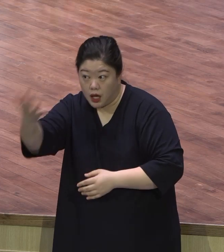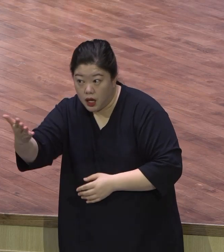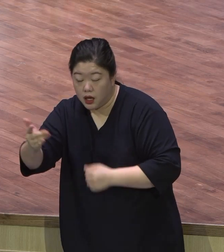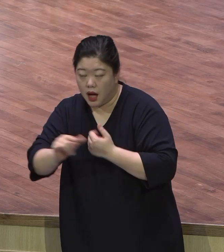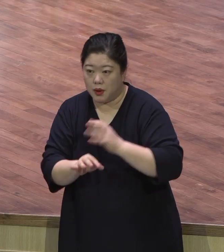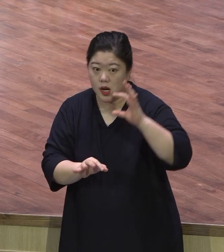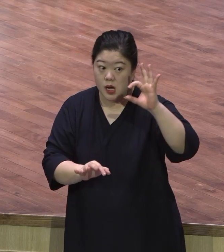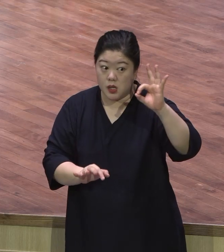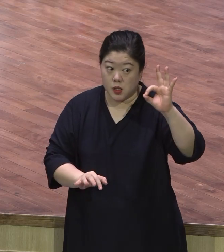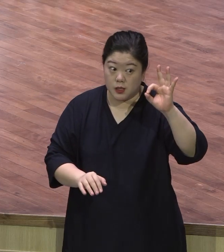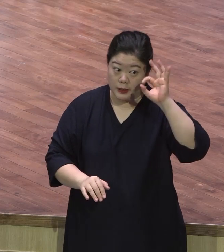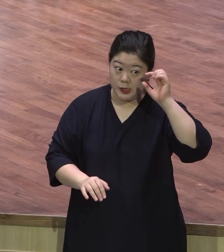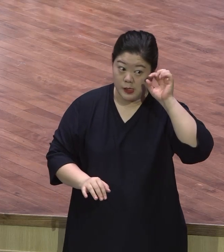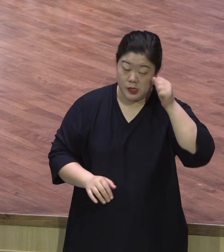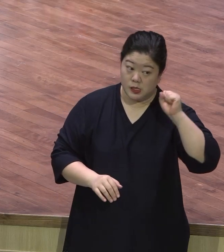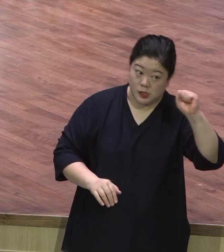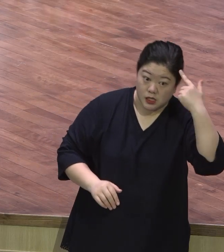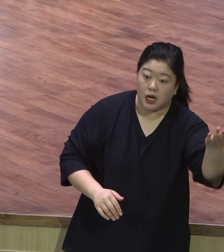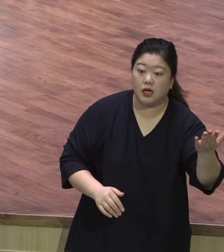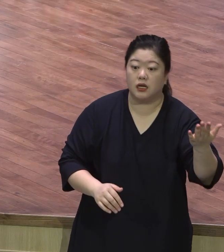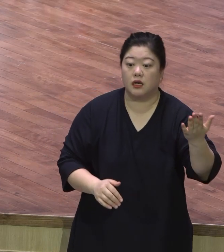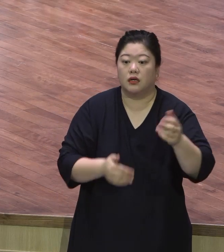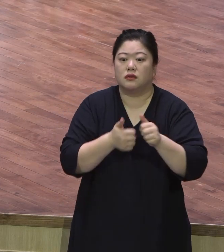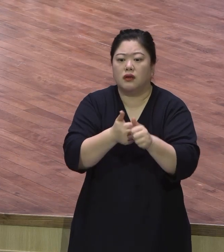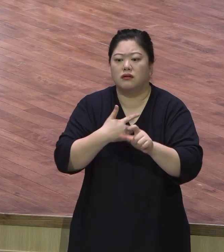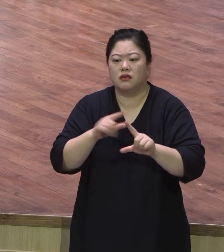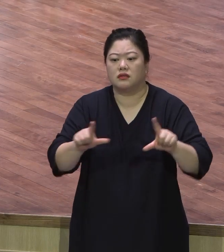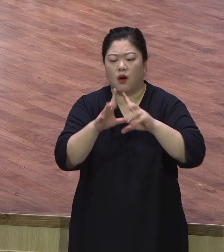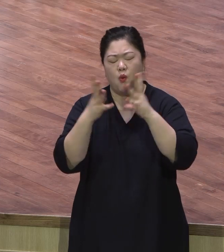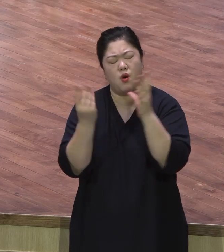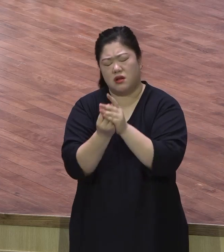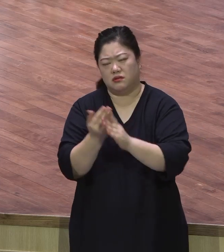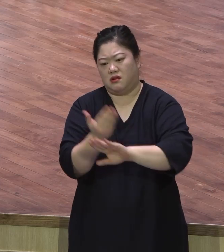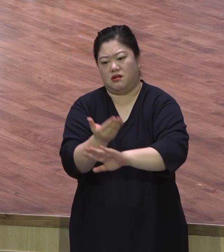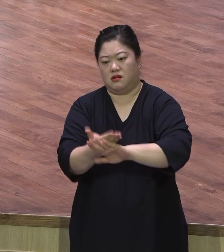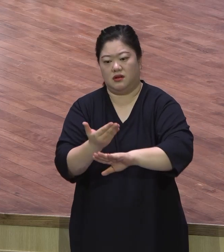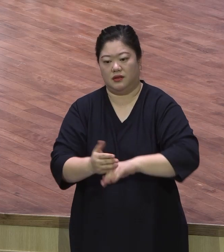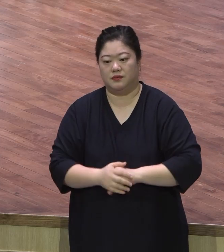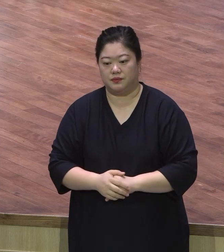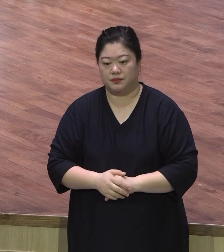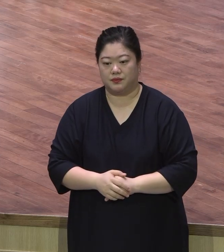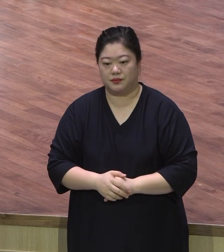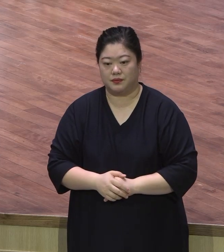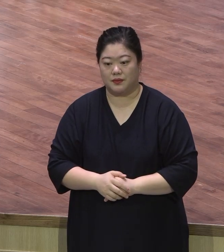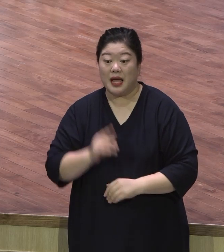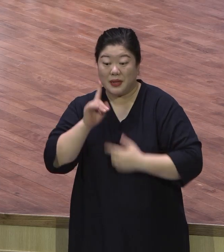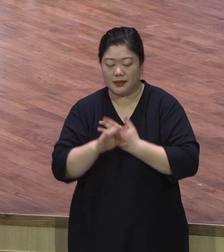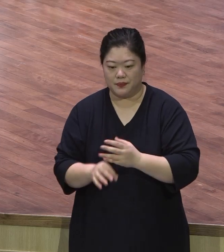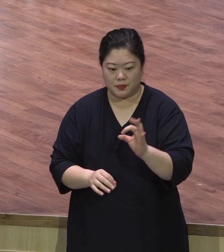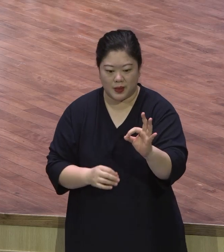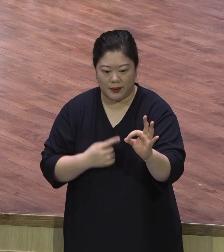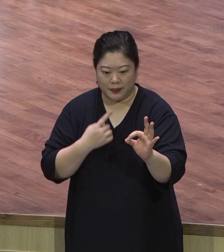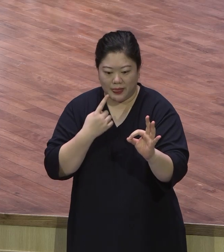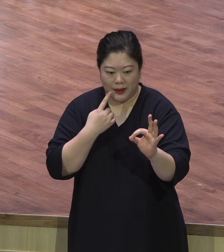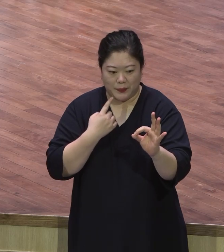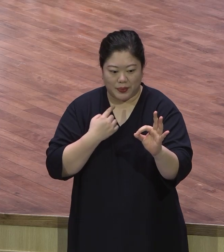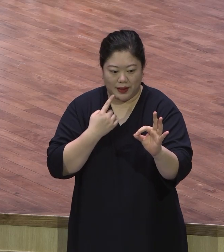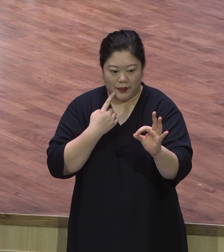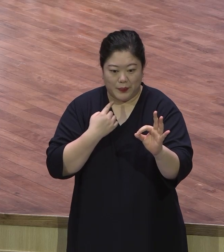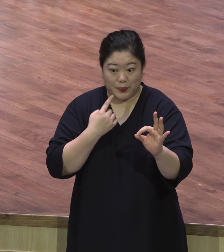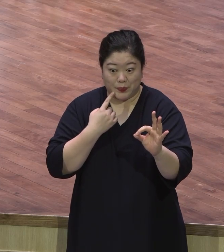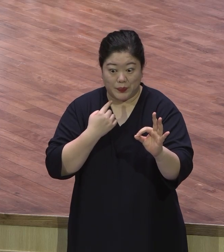자지우지 자지우지 되죠 그냥 사실 탐심으로 재물을 대하게 되면 재물은 마치